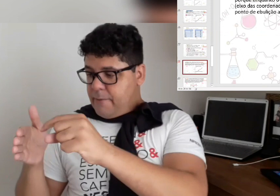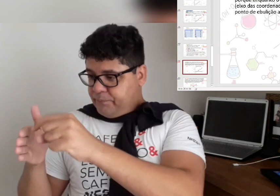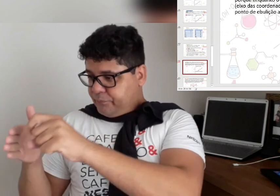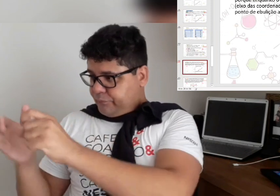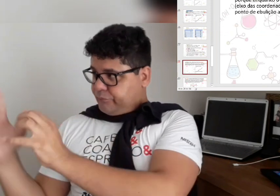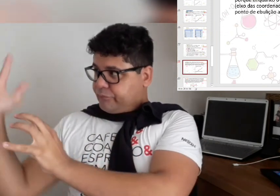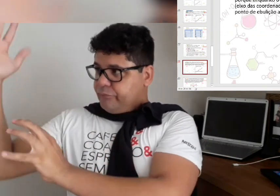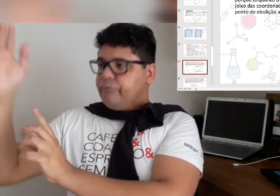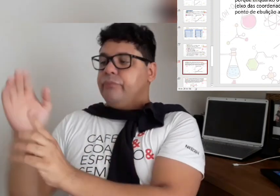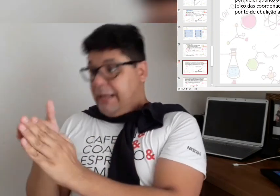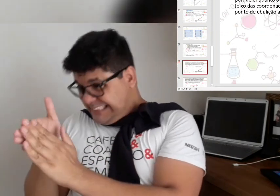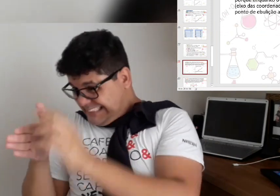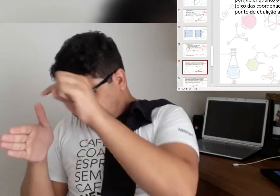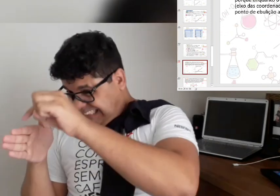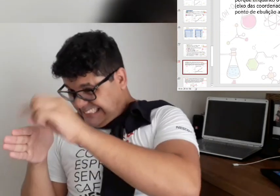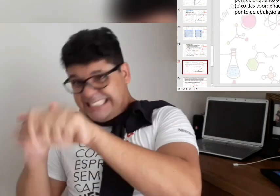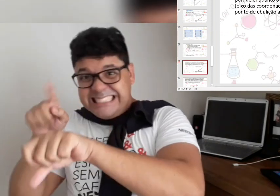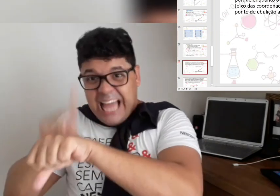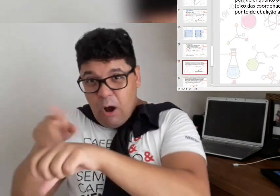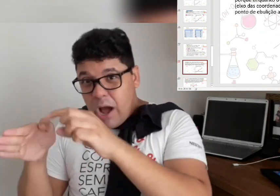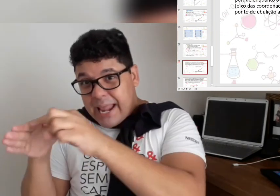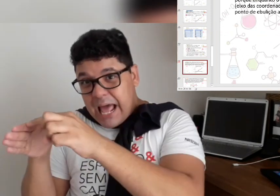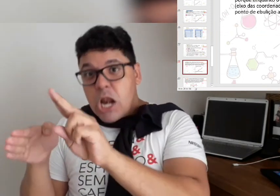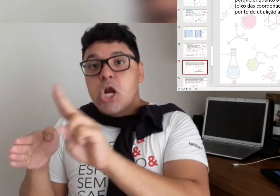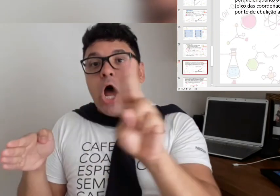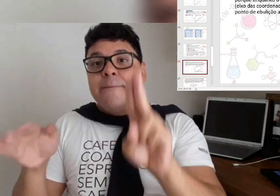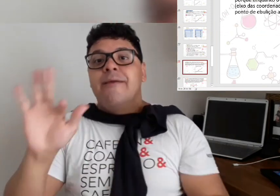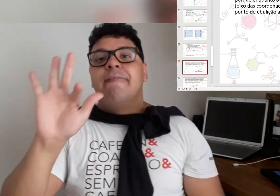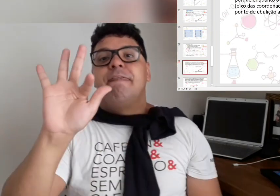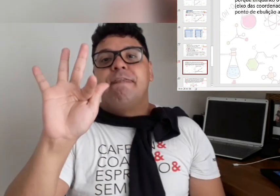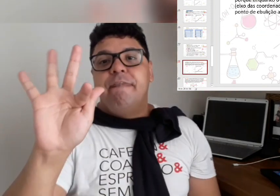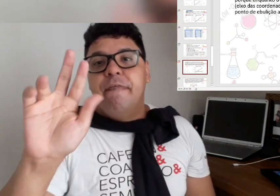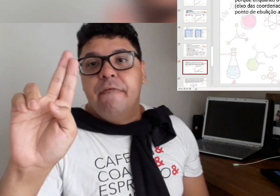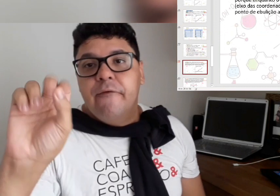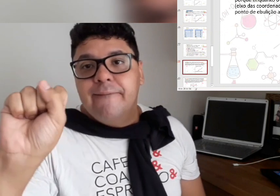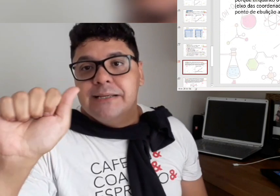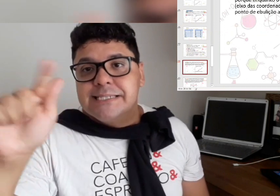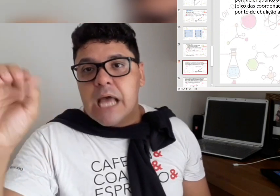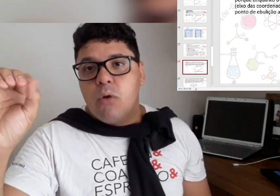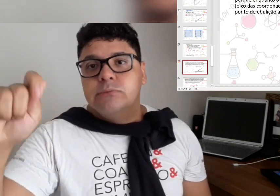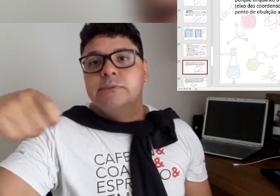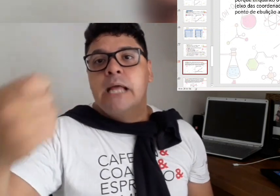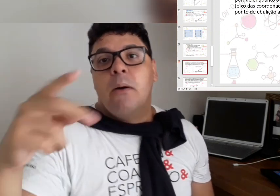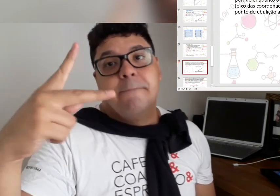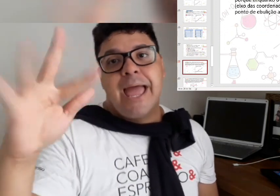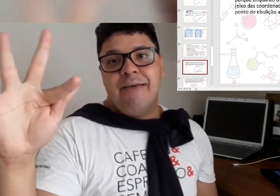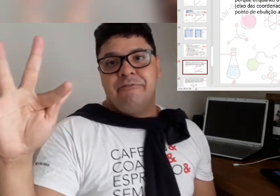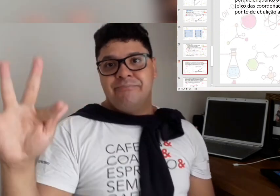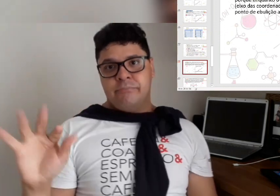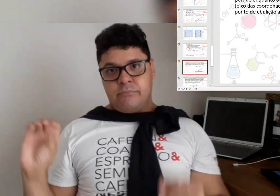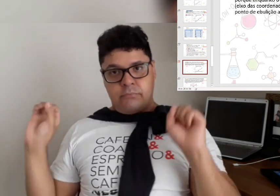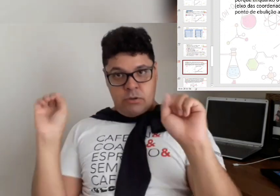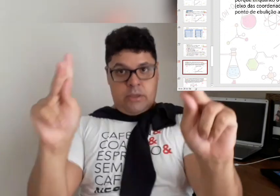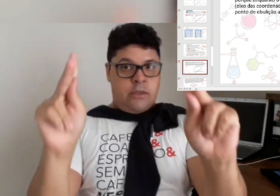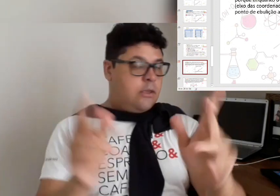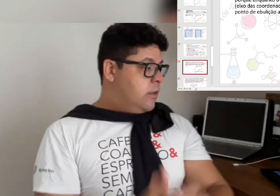gráfico de mudança de estado físico das substâncias puras, ele apresenta dois patamares. Ó, ele apresenta esse patamar